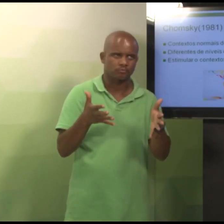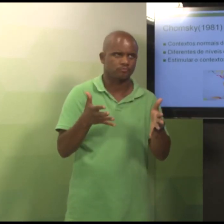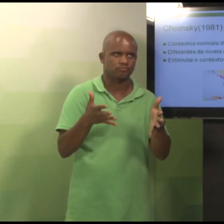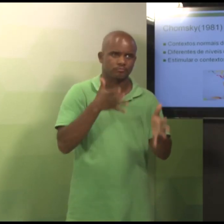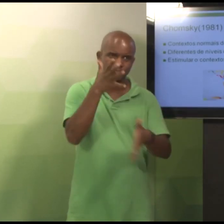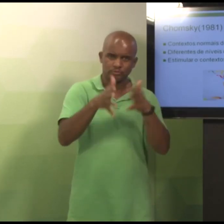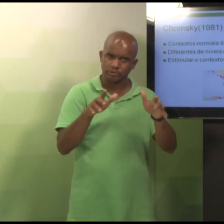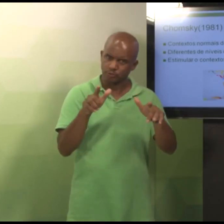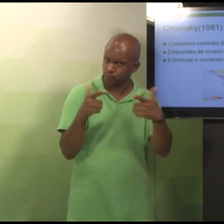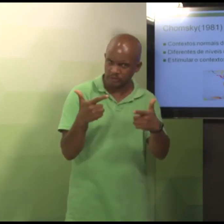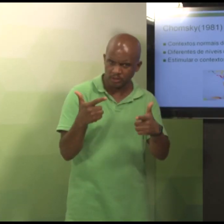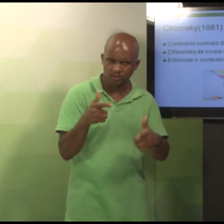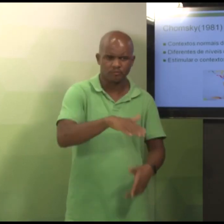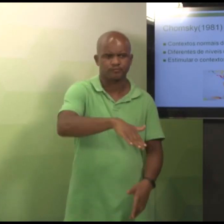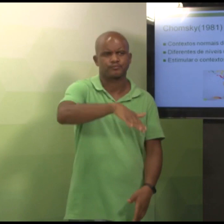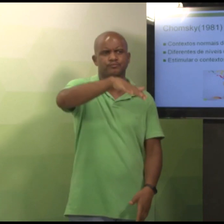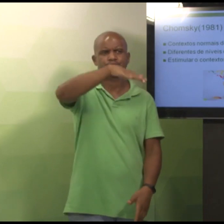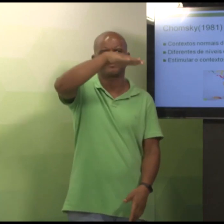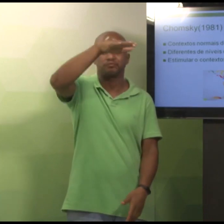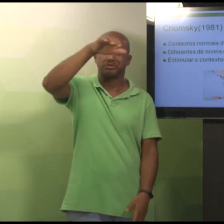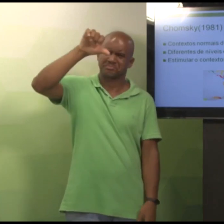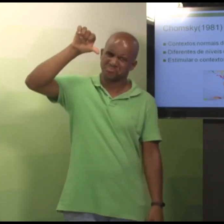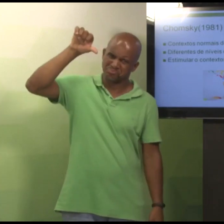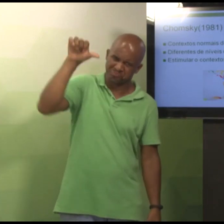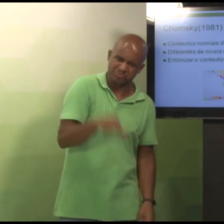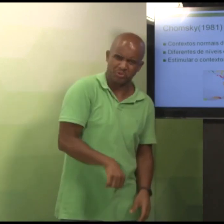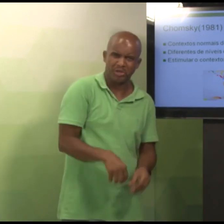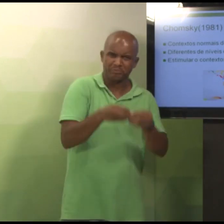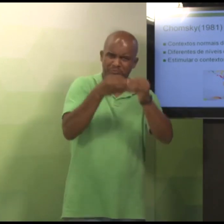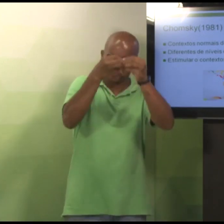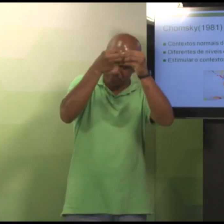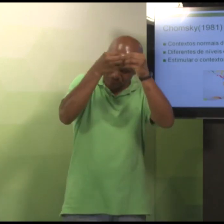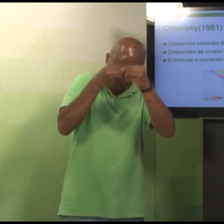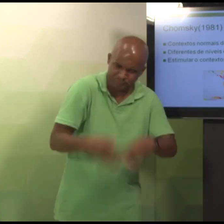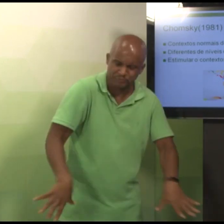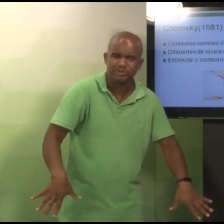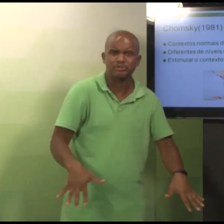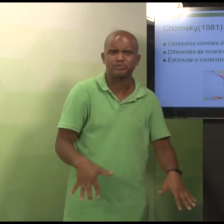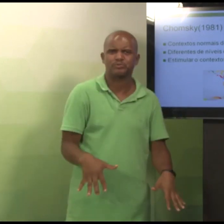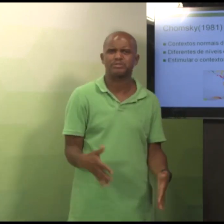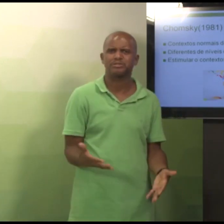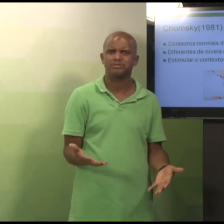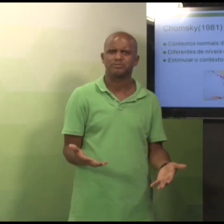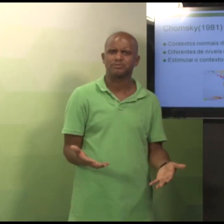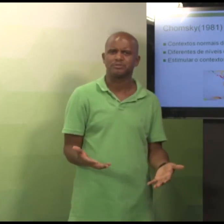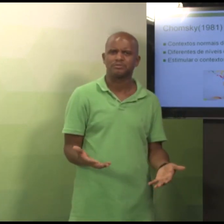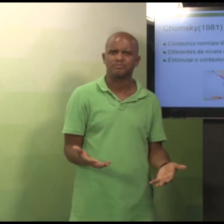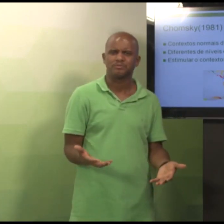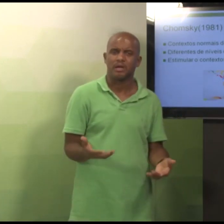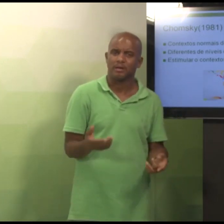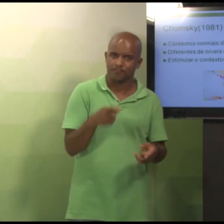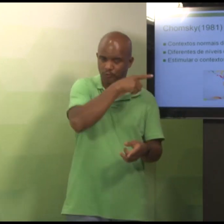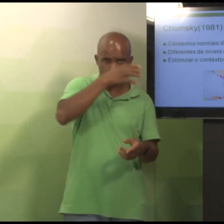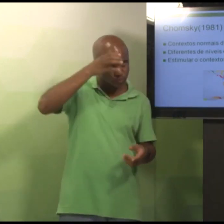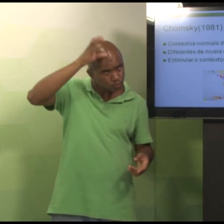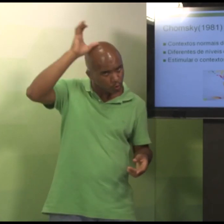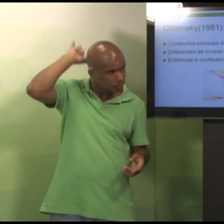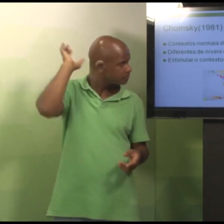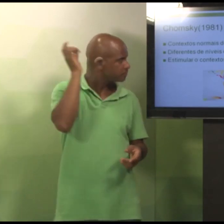haver estímulo para o aprendizado da Libras? Não. Ali ele terá grande prejuízo. De acordo com